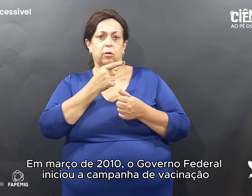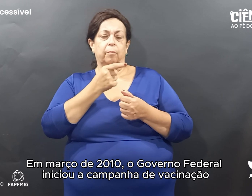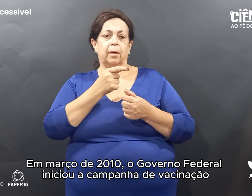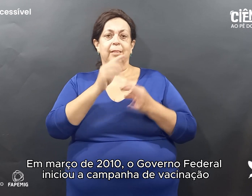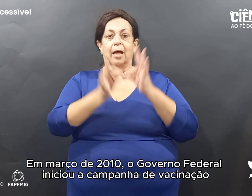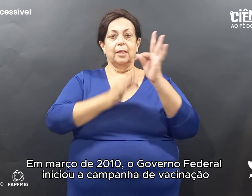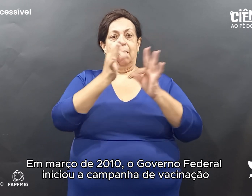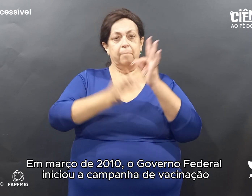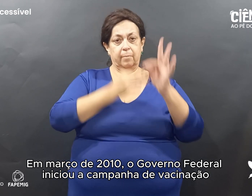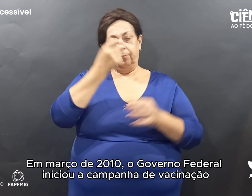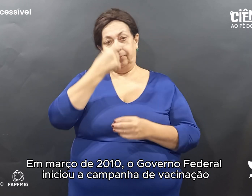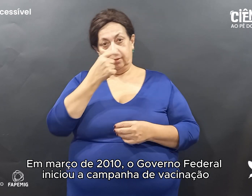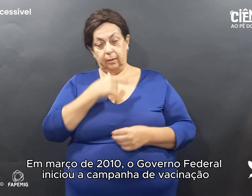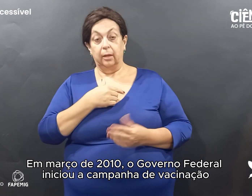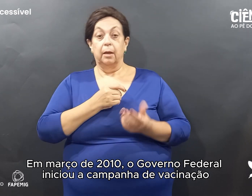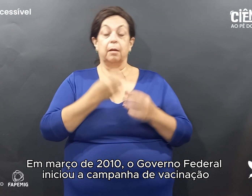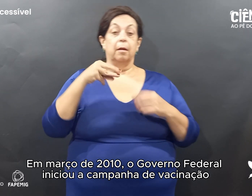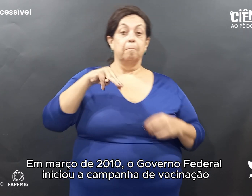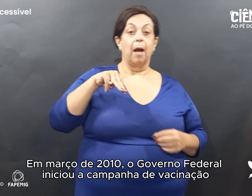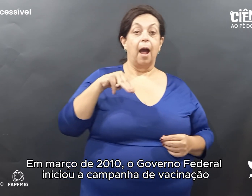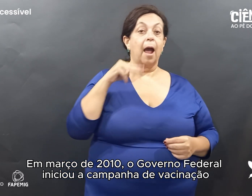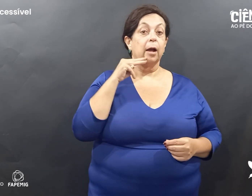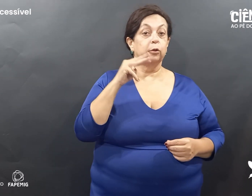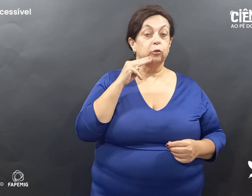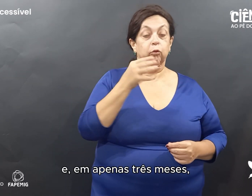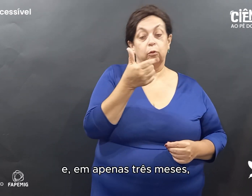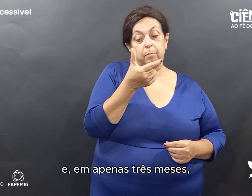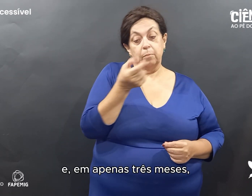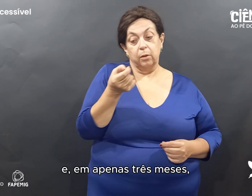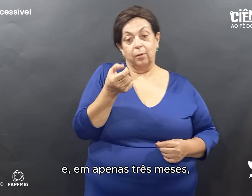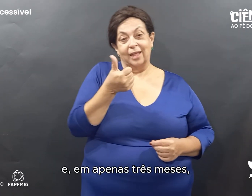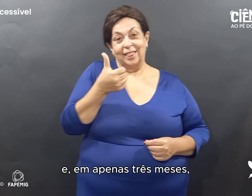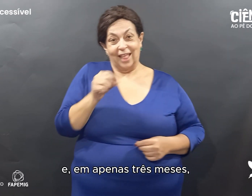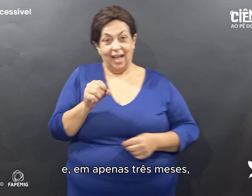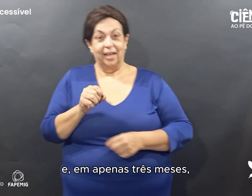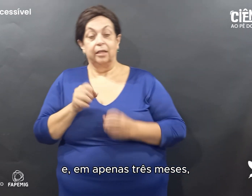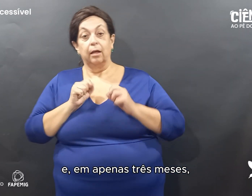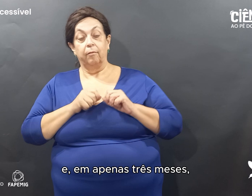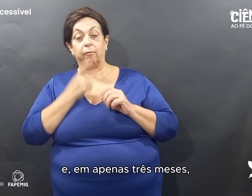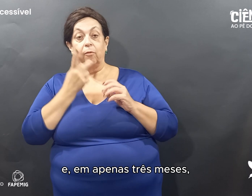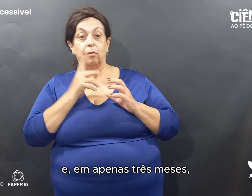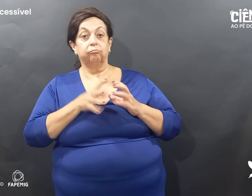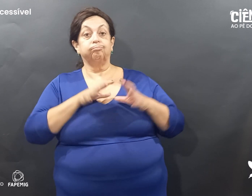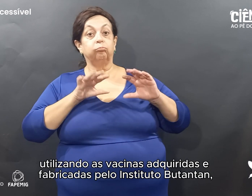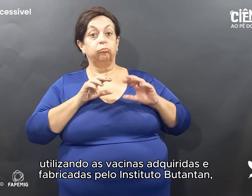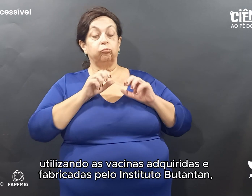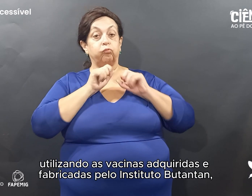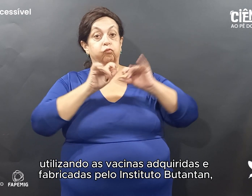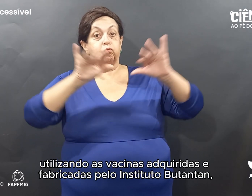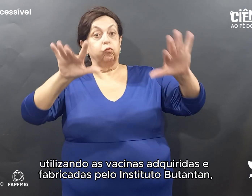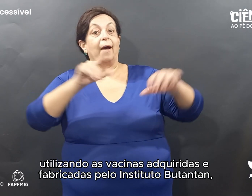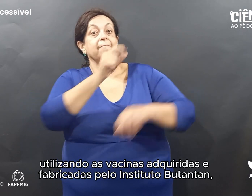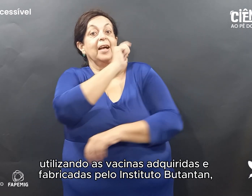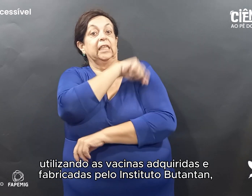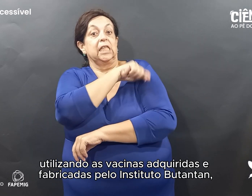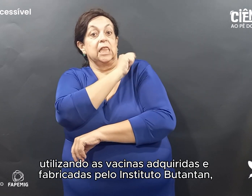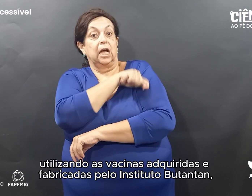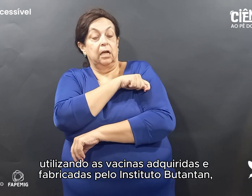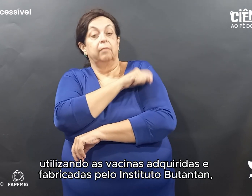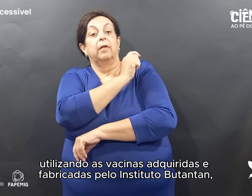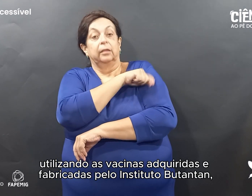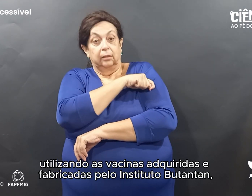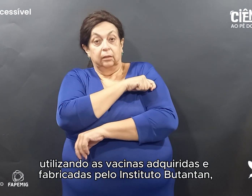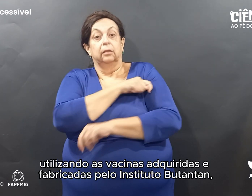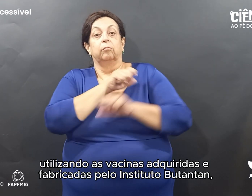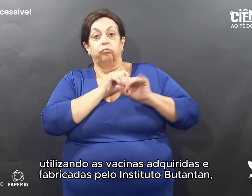o governo federal iniciou a campanha de vacinação e, em apenas 3 meses, utilizando as vacinas